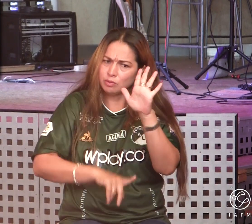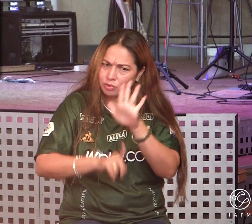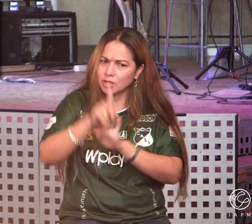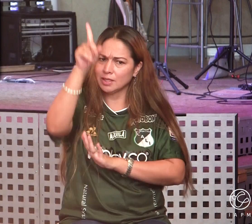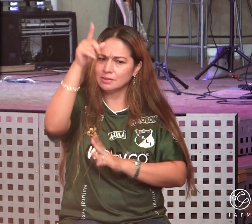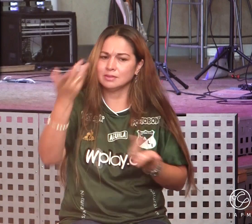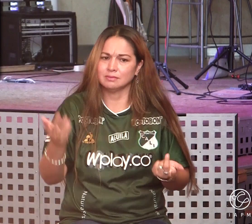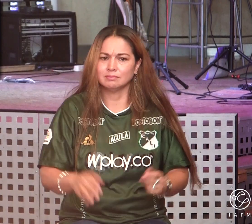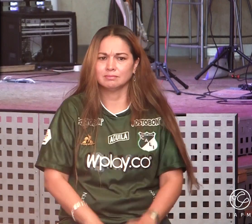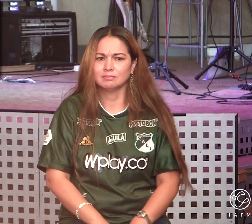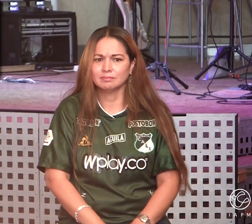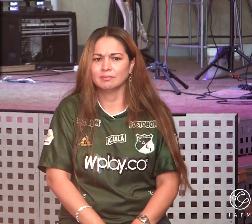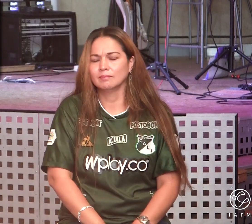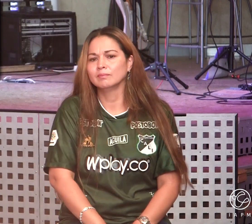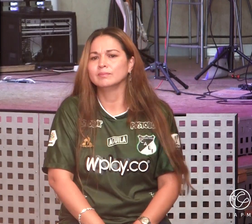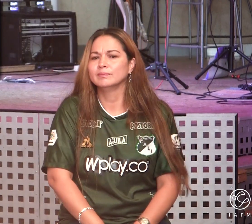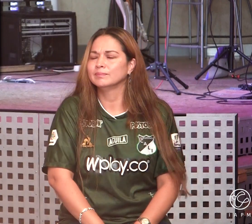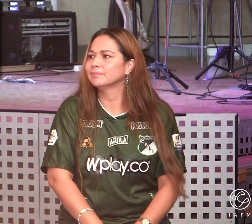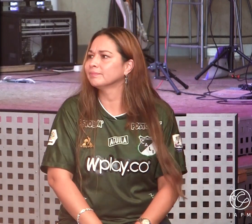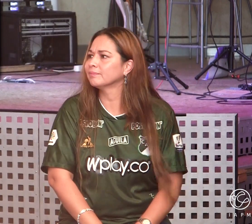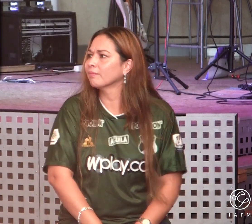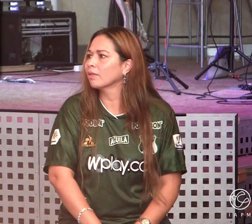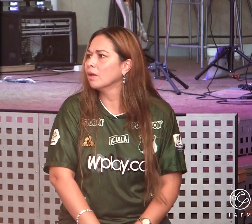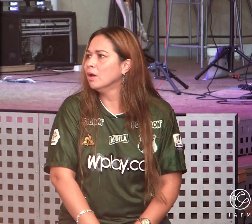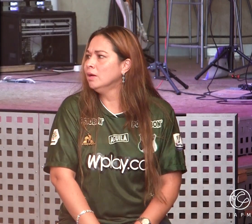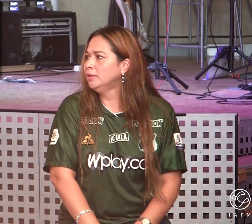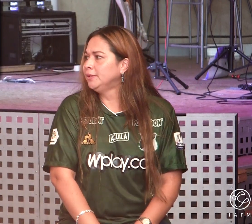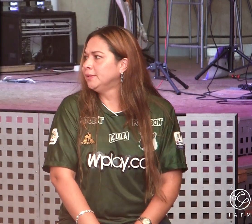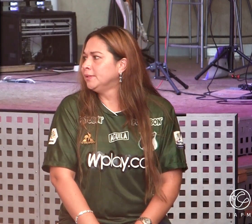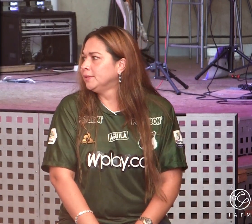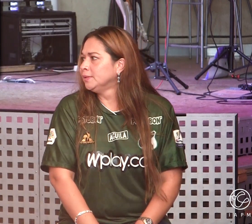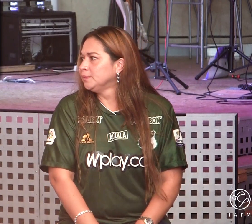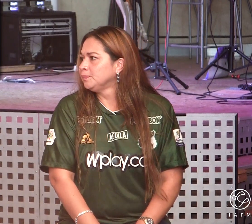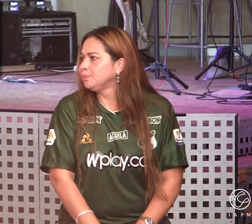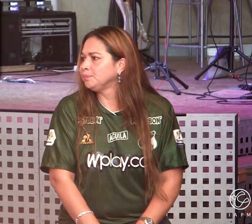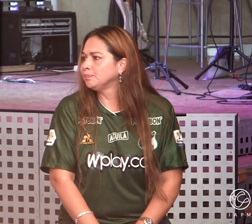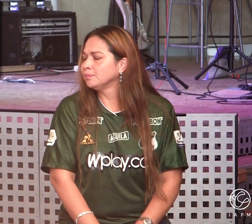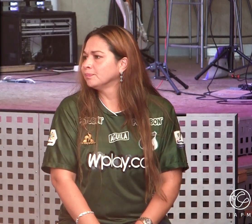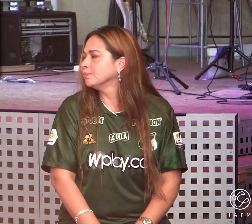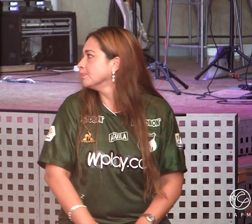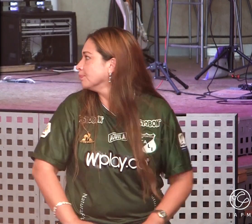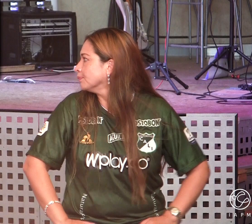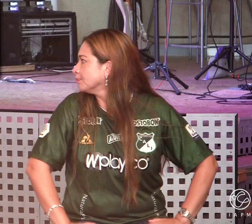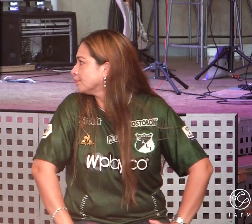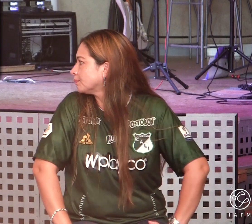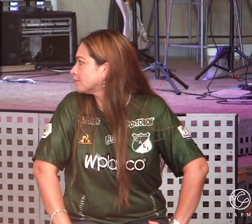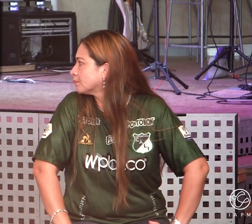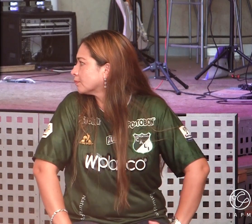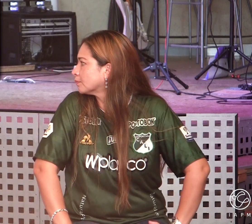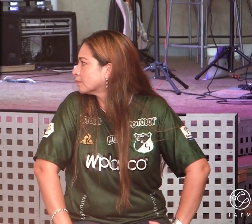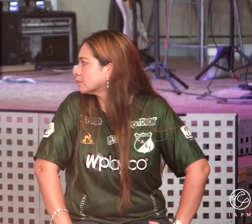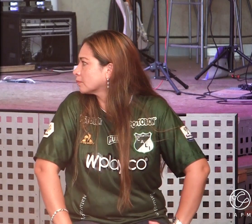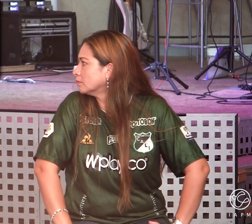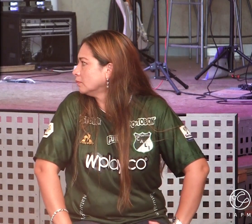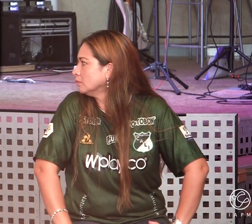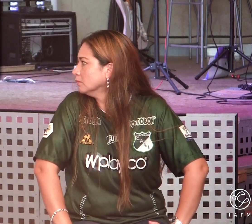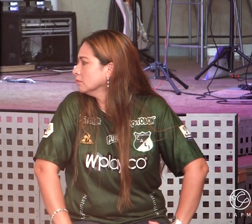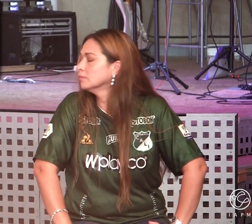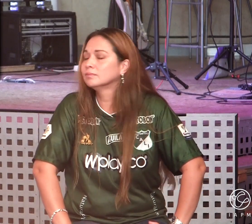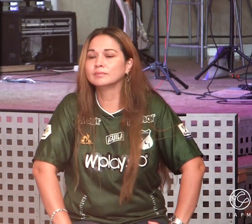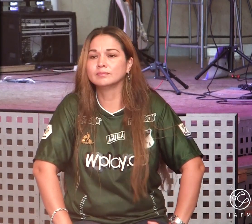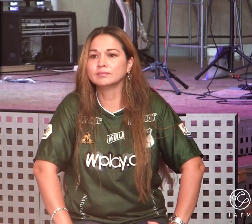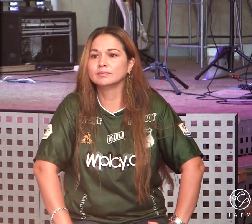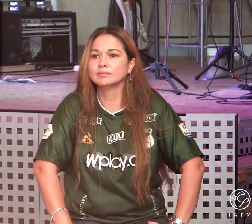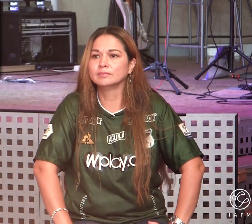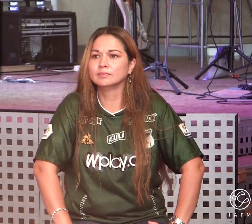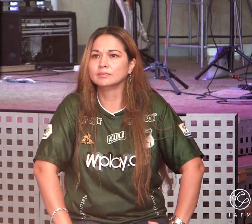segunda. Les contaba que el evento que mi hijo Andrés David preside, llamado Sobredosis, escogió para